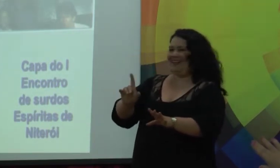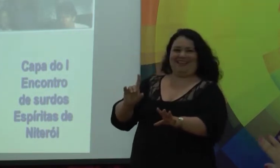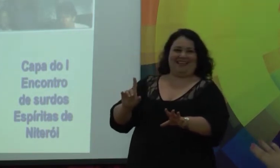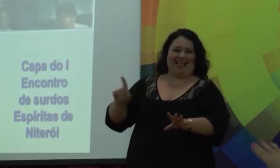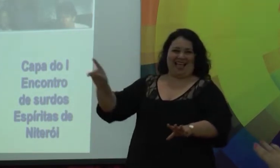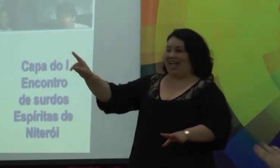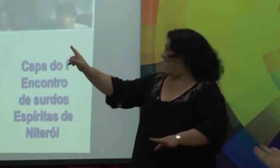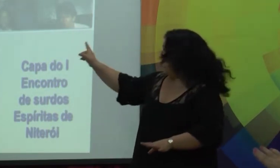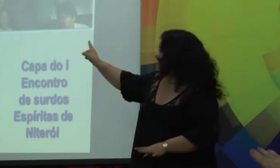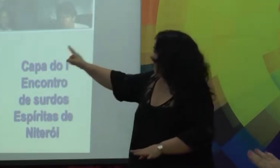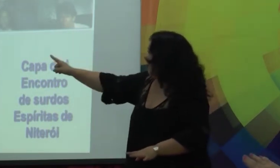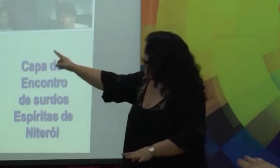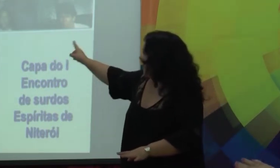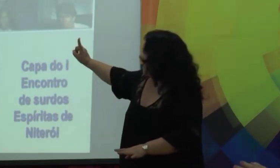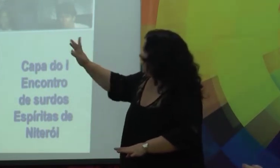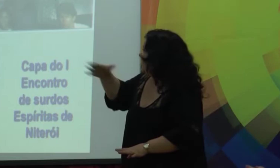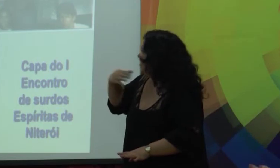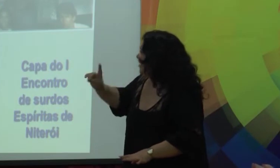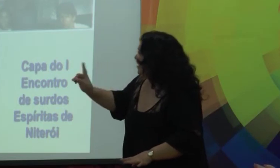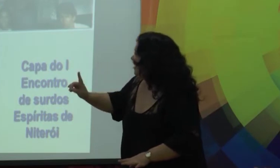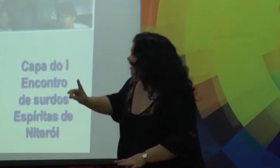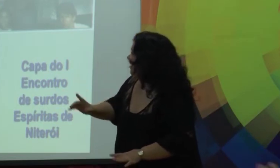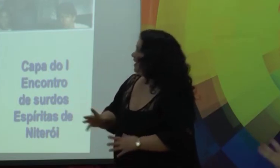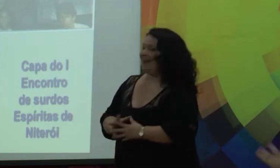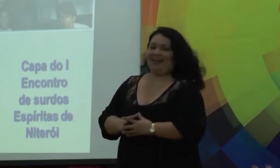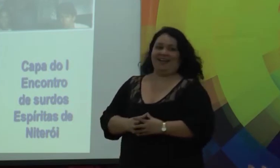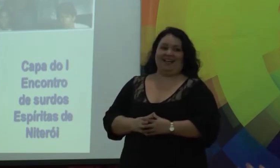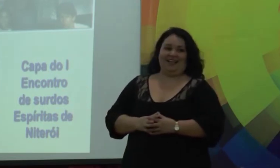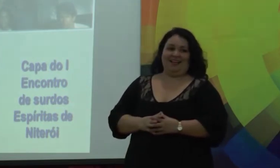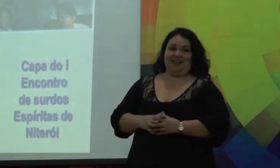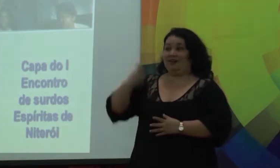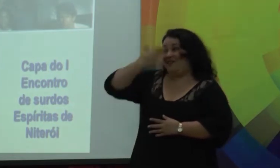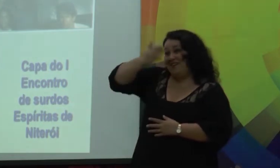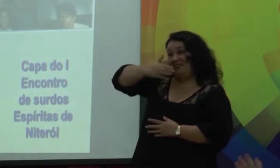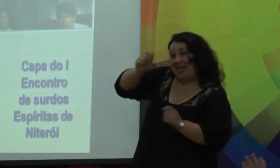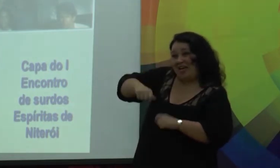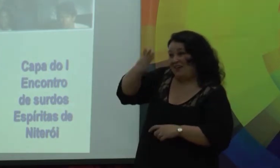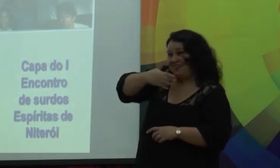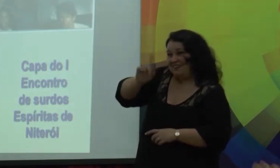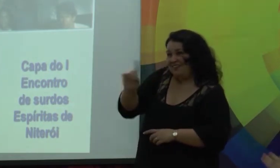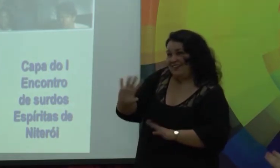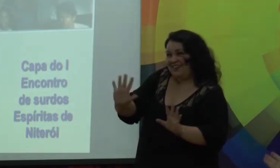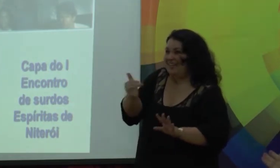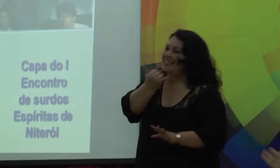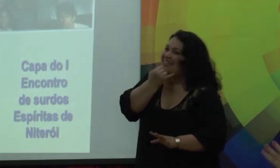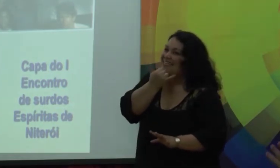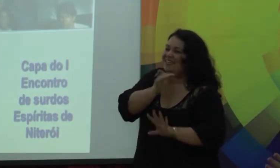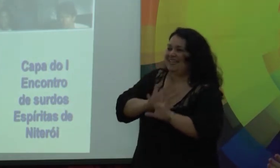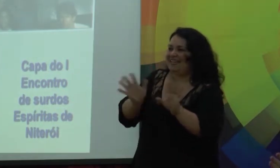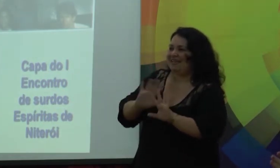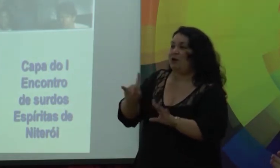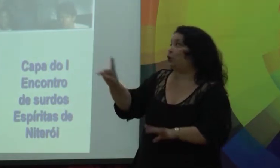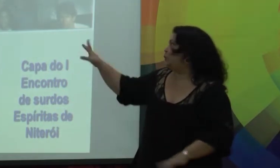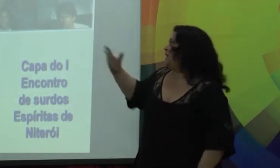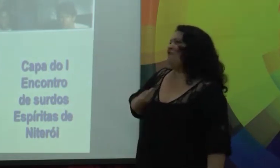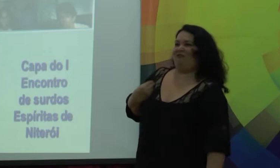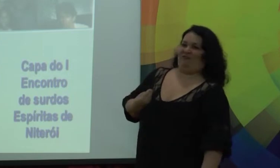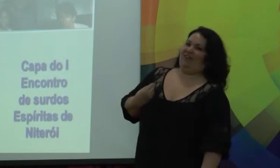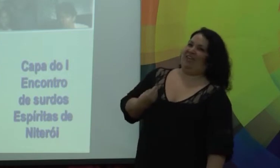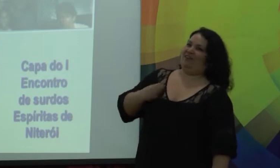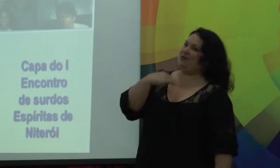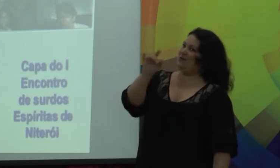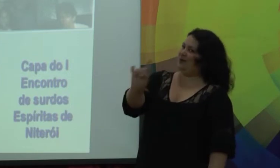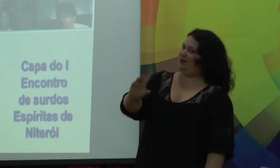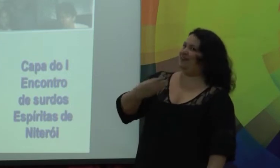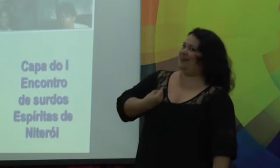Aquele slide do lado da direita, não está dando para vocês verem, mas é todo mundo encarnado aí.